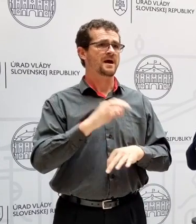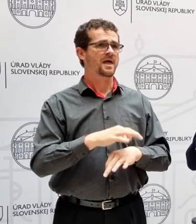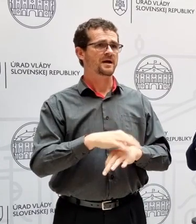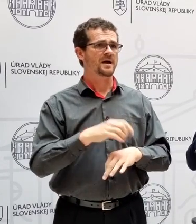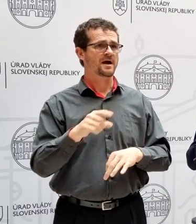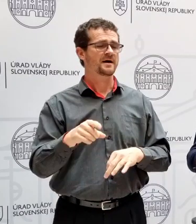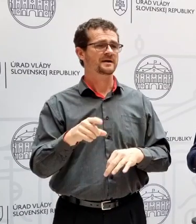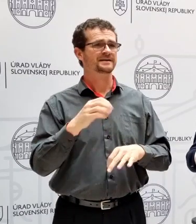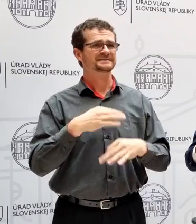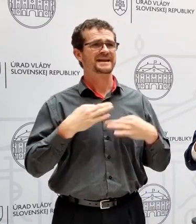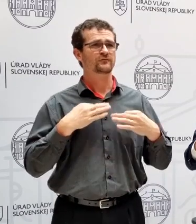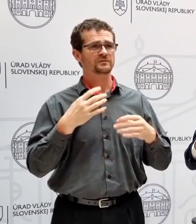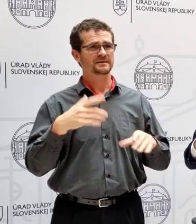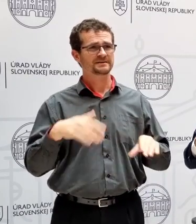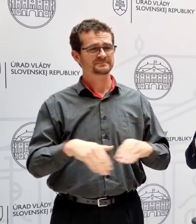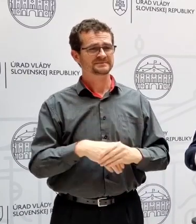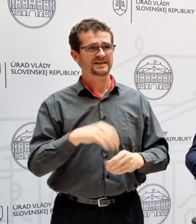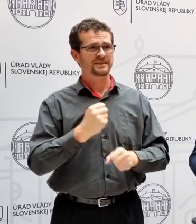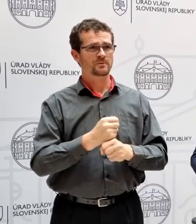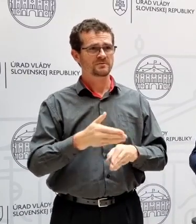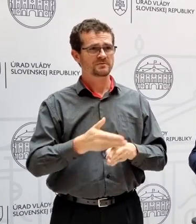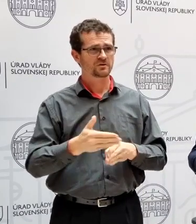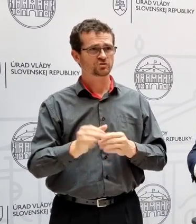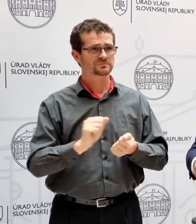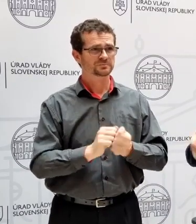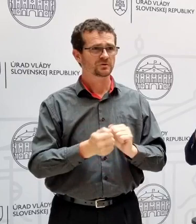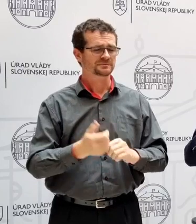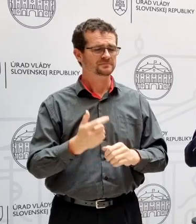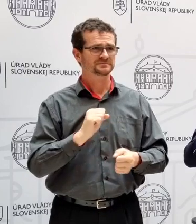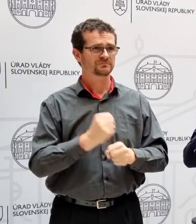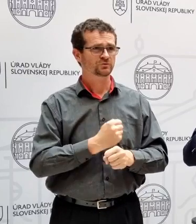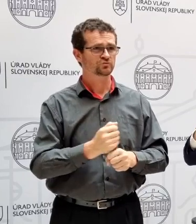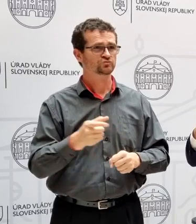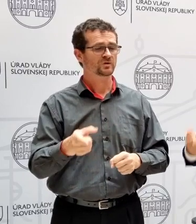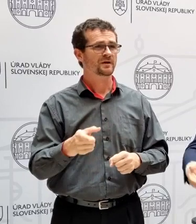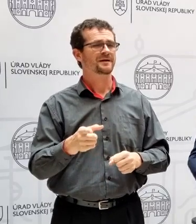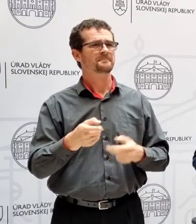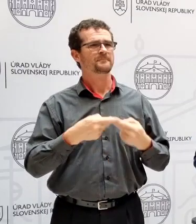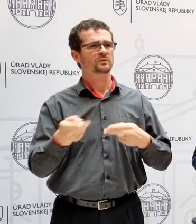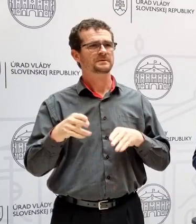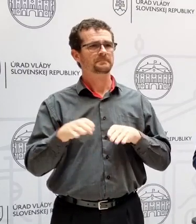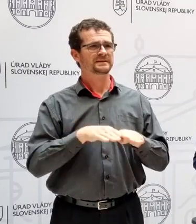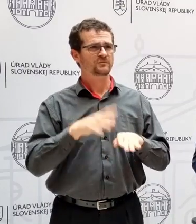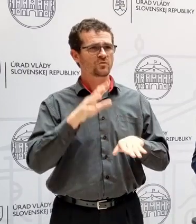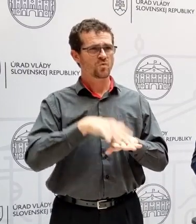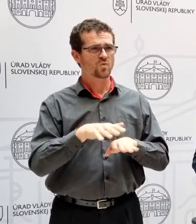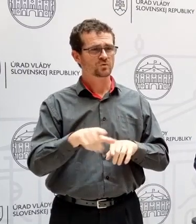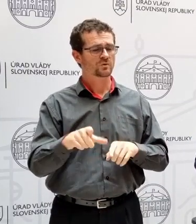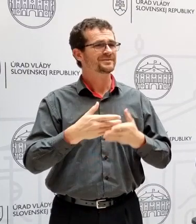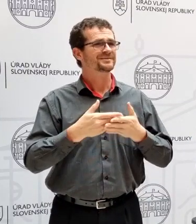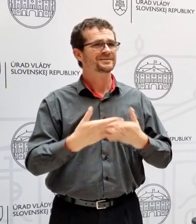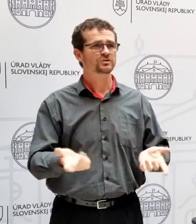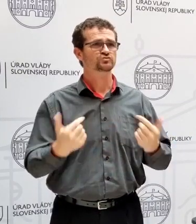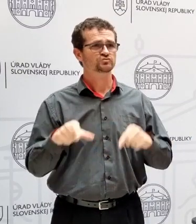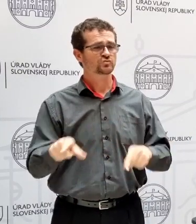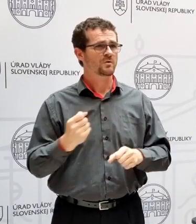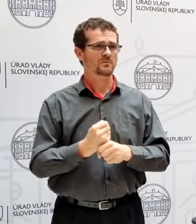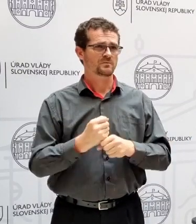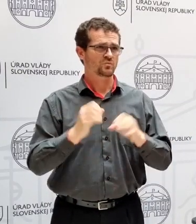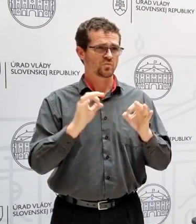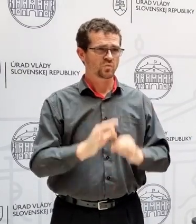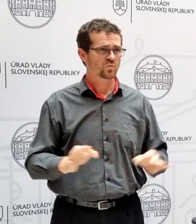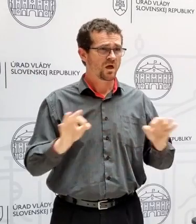lekári a zdravotní pracovníci nerobili nadčasy zbytočné a aby tam posielalo ministerstvo kontroly. Nič sa z toho